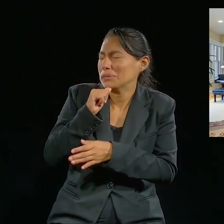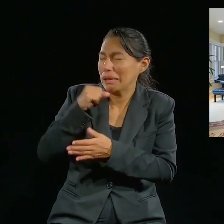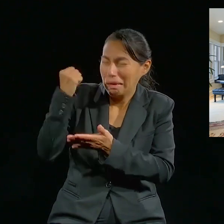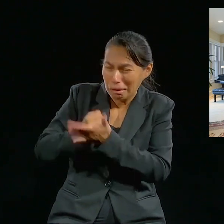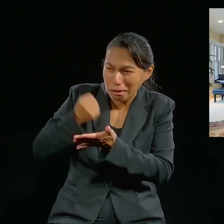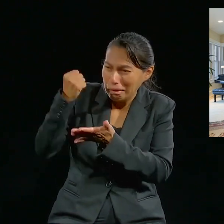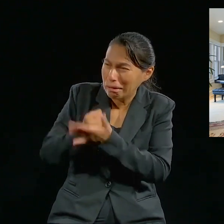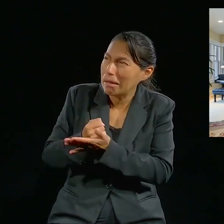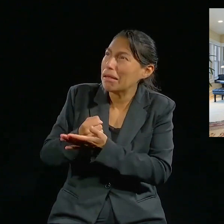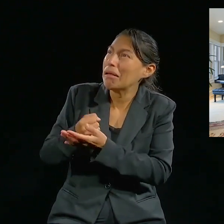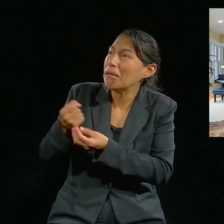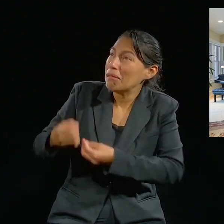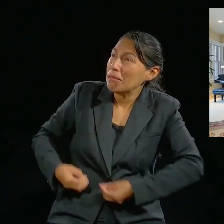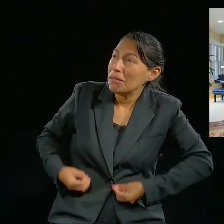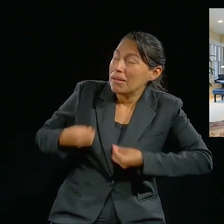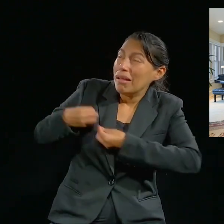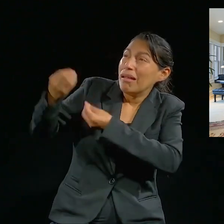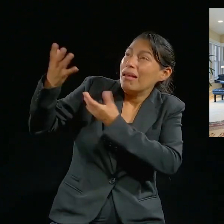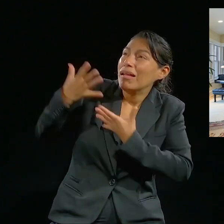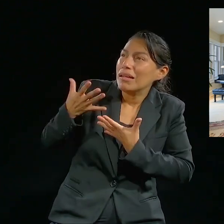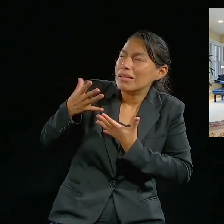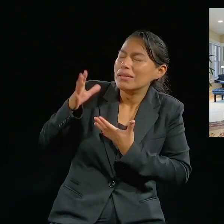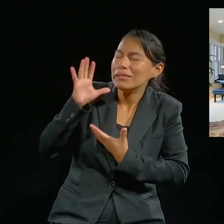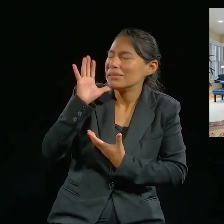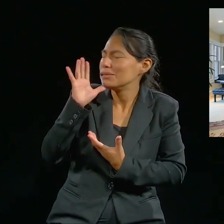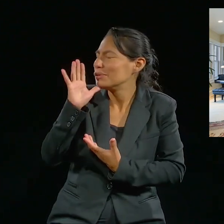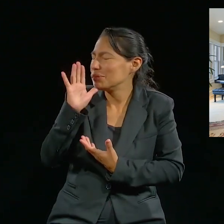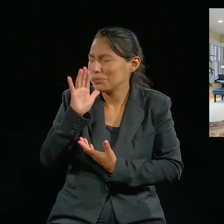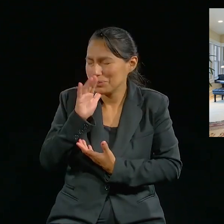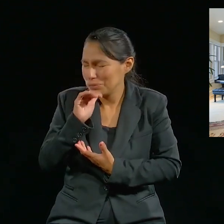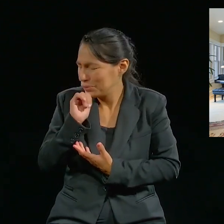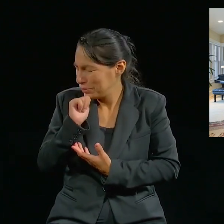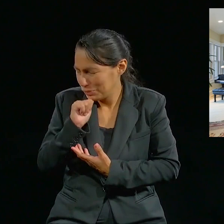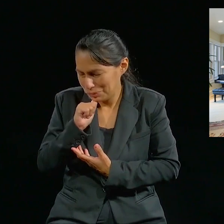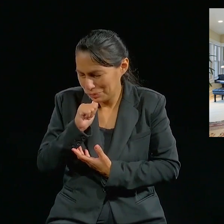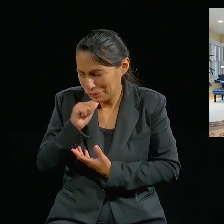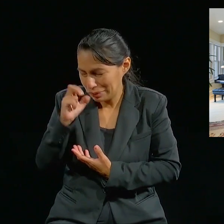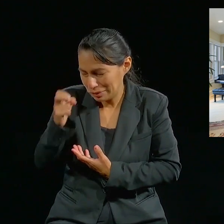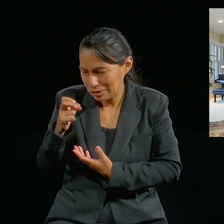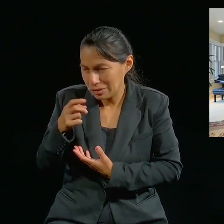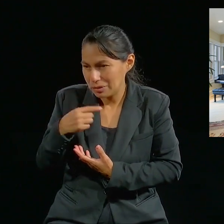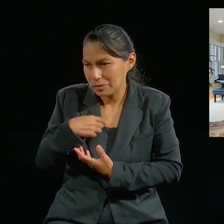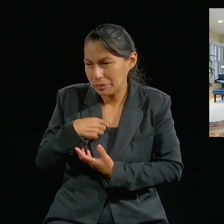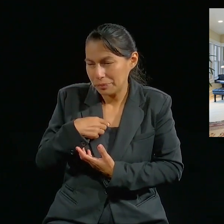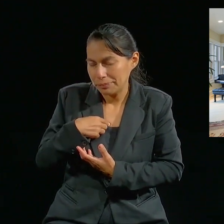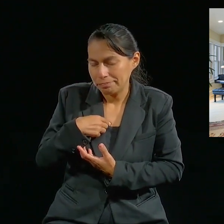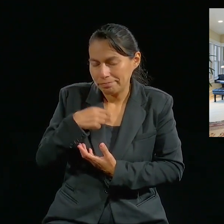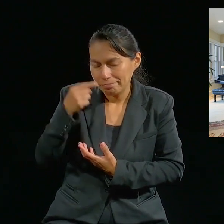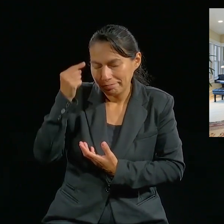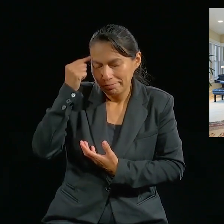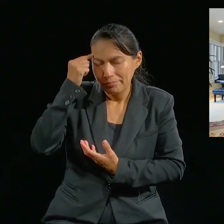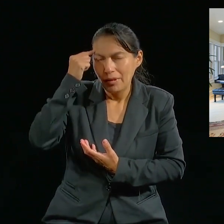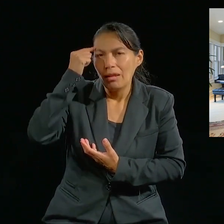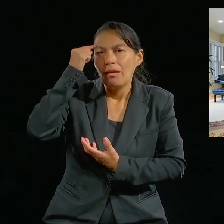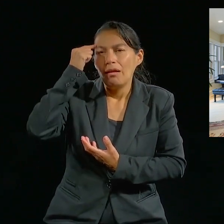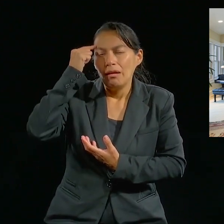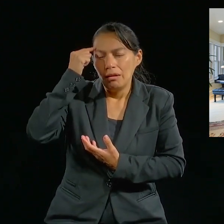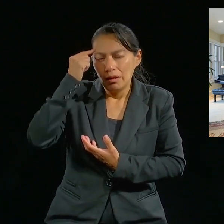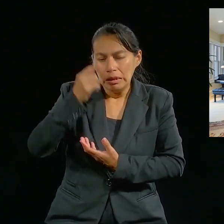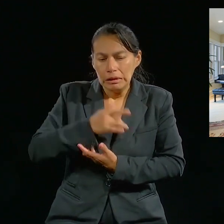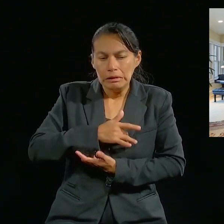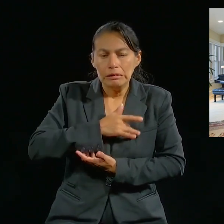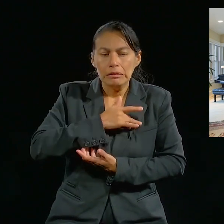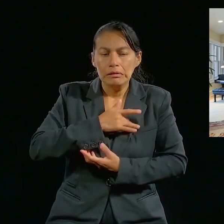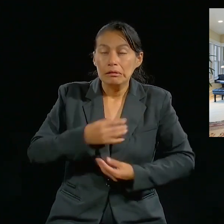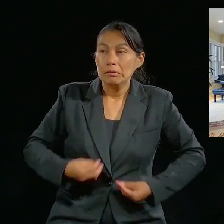exigirte que me des más vida y entonces yo le dije en la oración al señor señor aquí está mi vida si tú señor